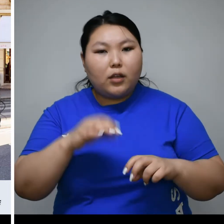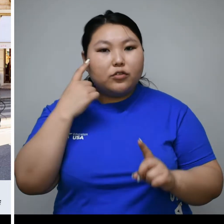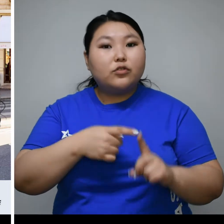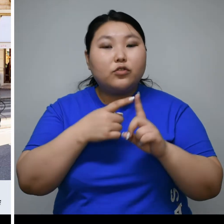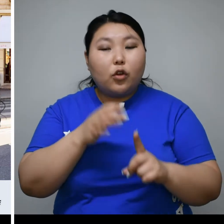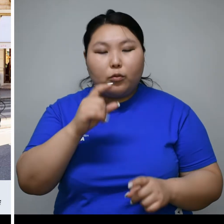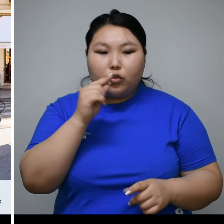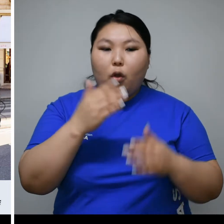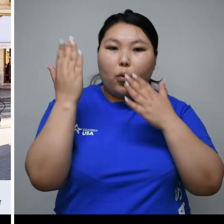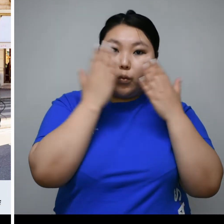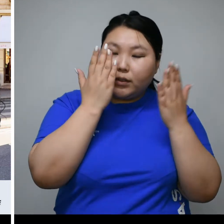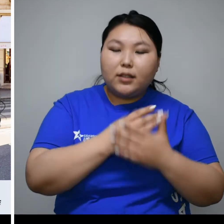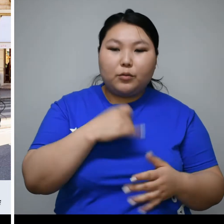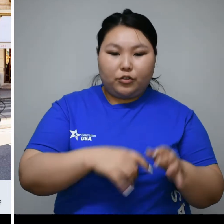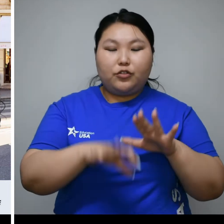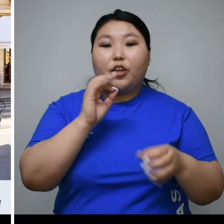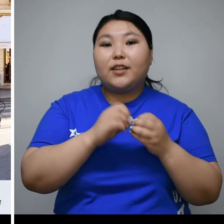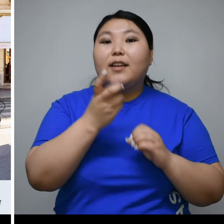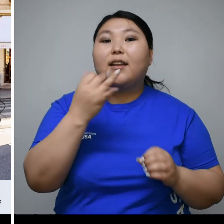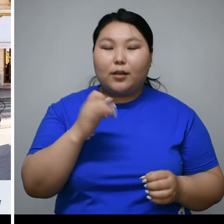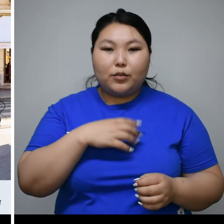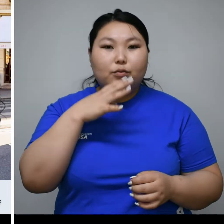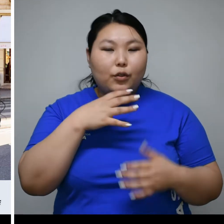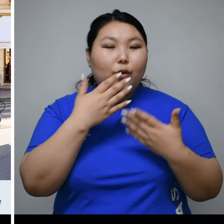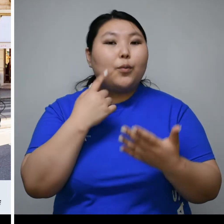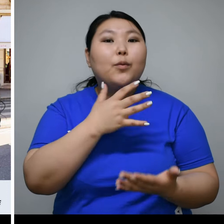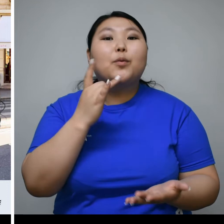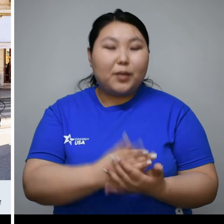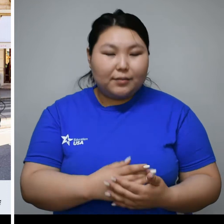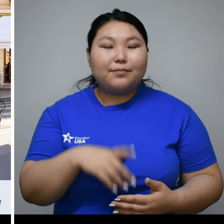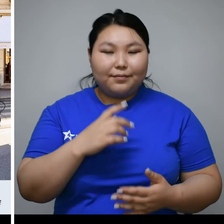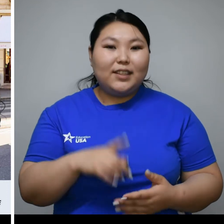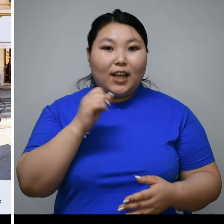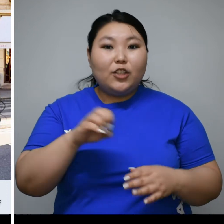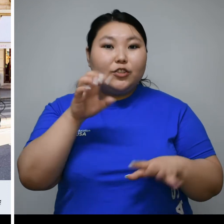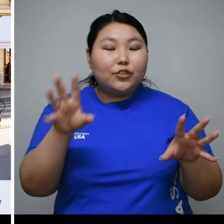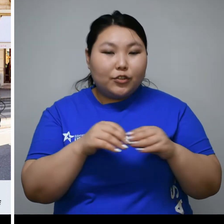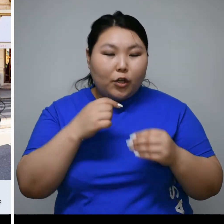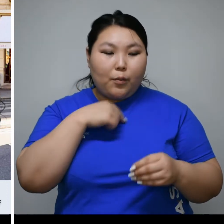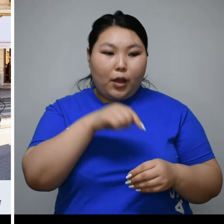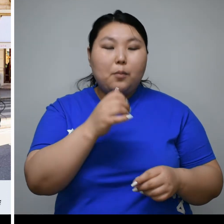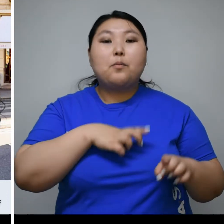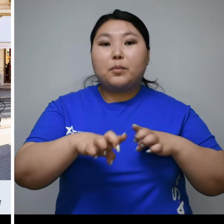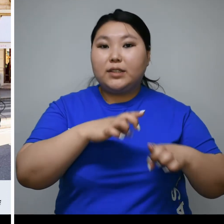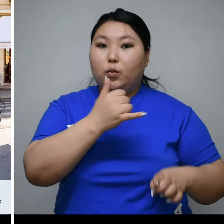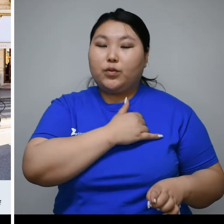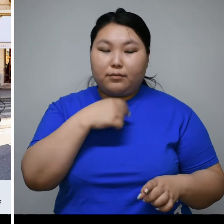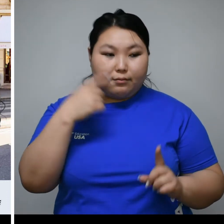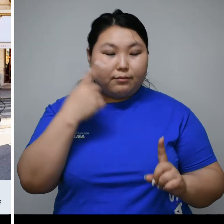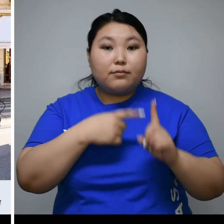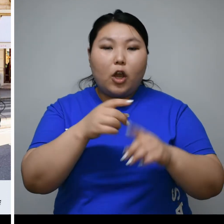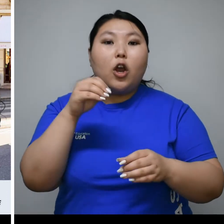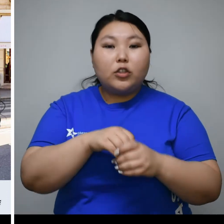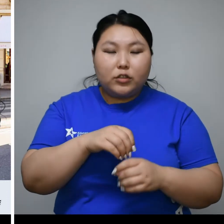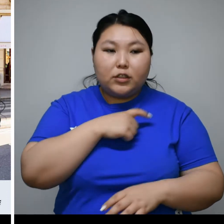чиглэлийн юмнуудыг жаахан уншаад тгээ сонголтоо хийгээрэй гэж зөвлөмөр байна. Тэгээд ерөнхийдөө бизнесийн удирдлагын чиглэлээр бол хэлэхэд